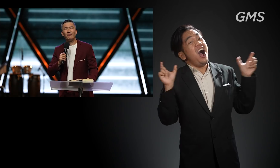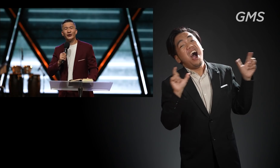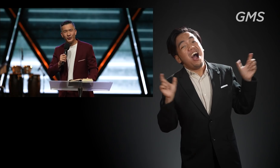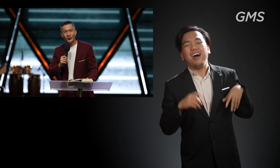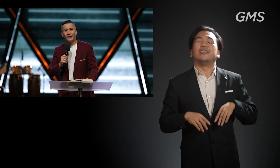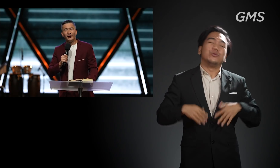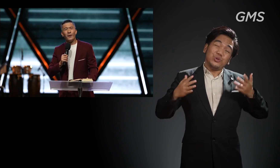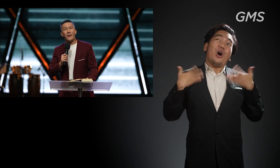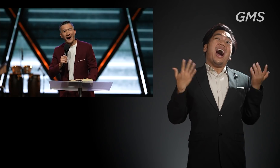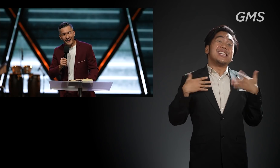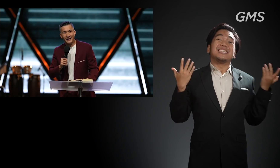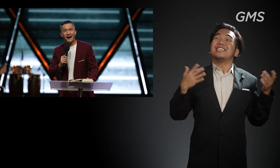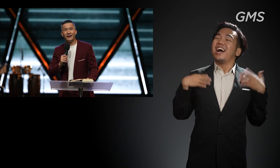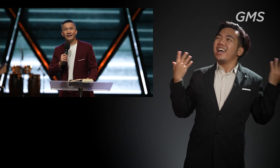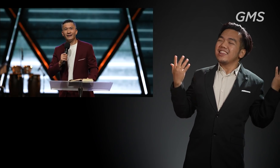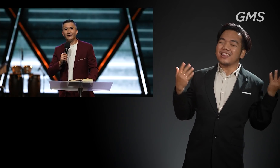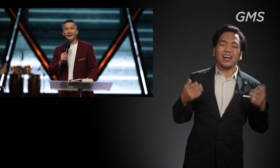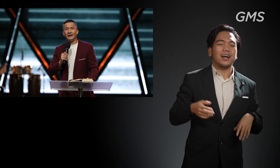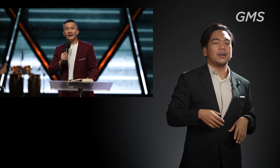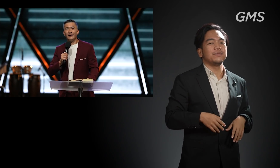nak kamu itu kok baik ya.